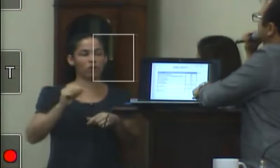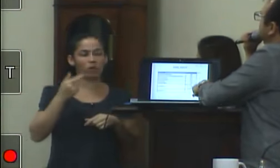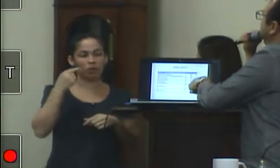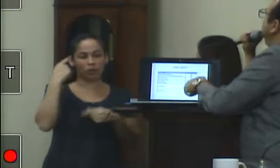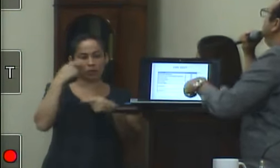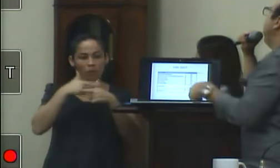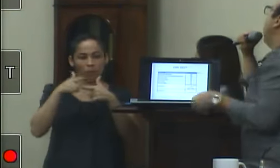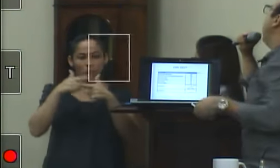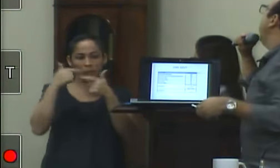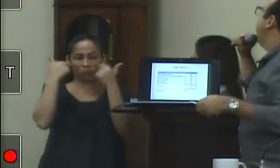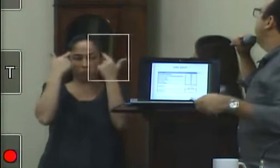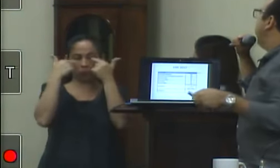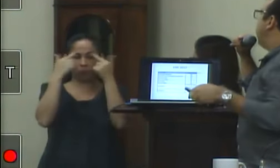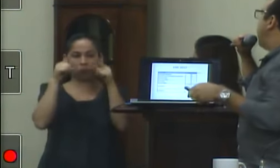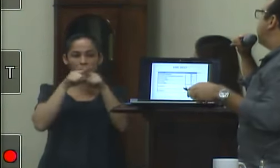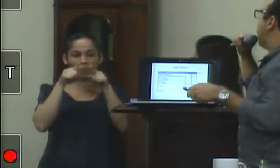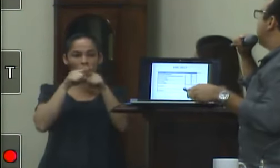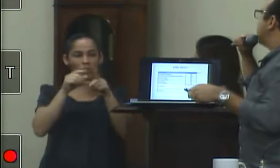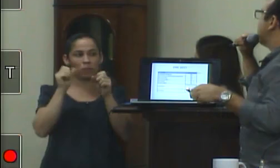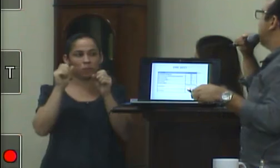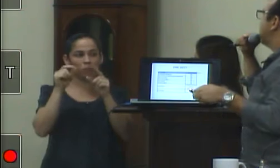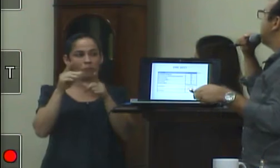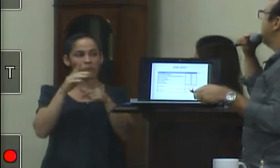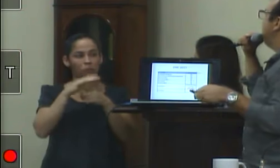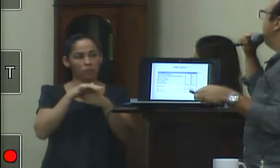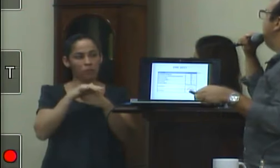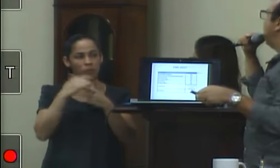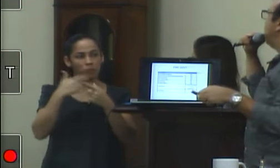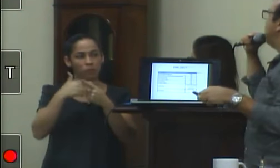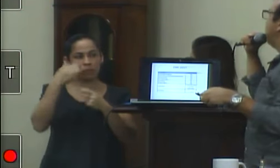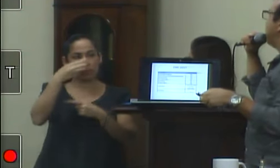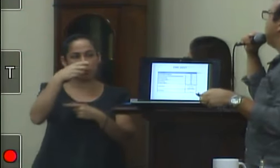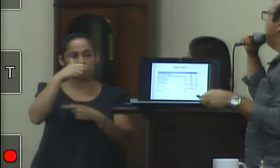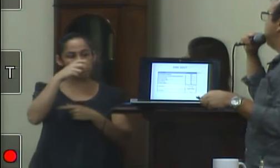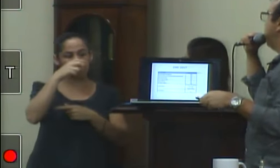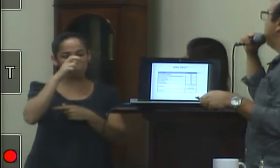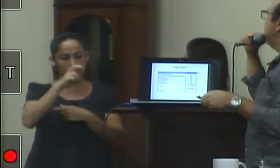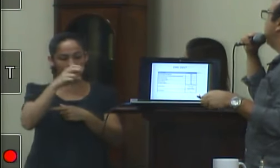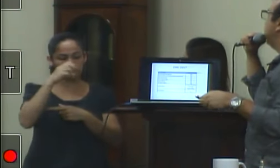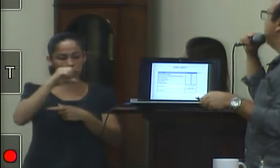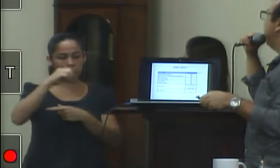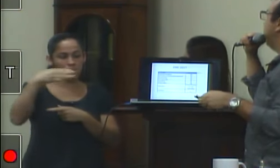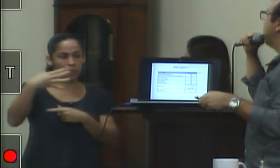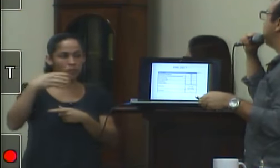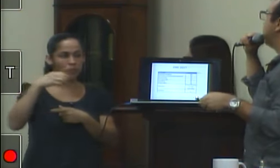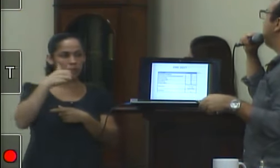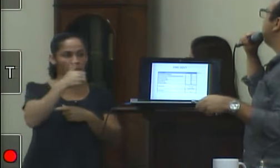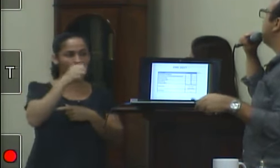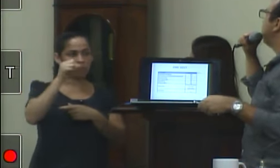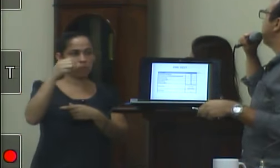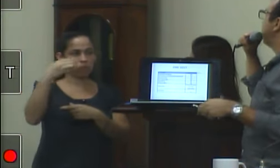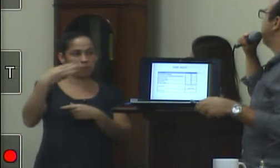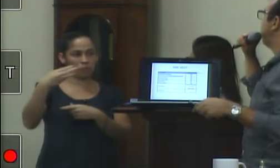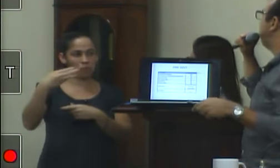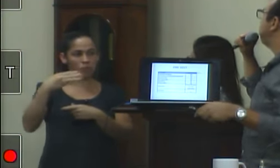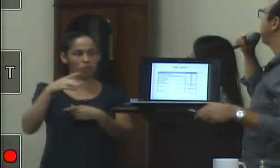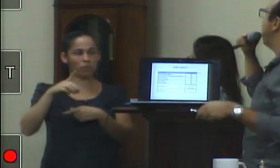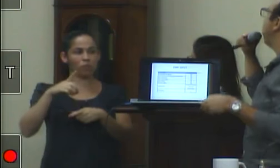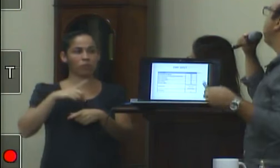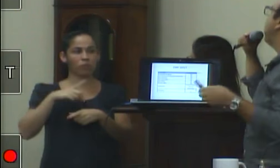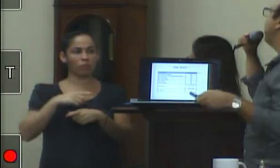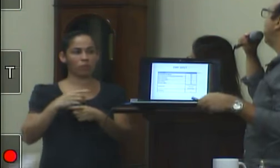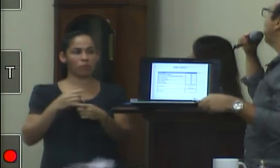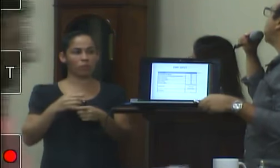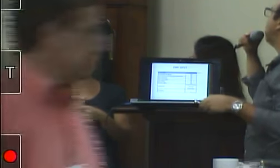teve, né? Mas dessas 594 notificações, 183 são notificações